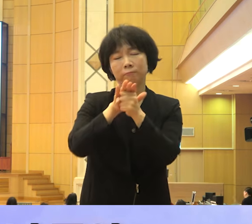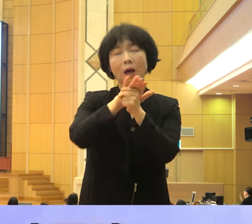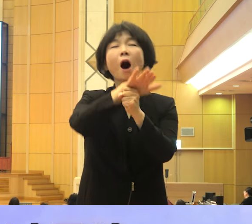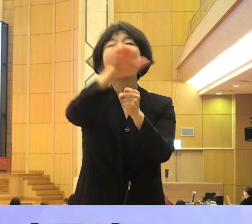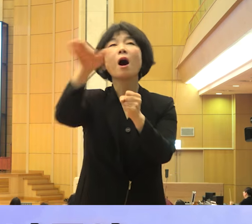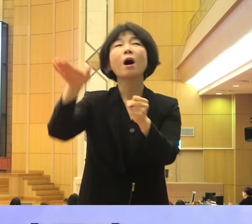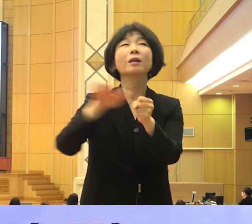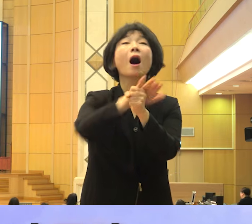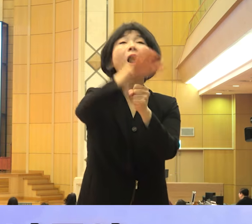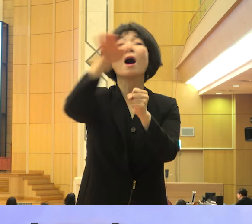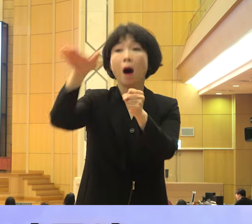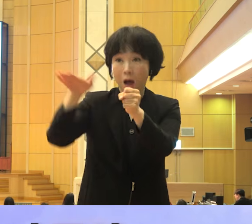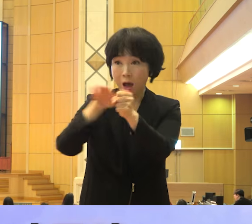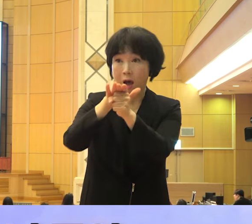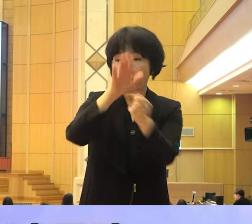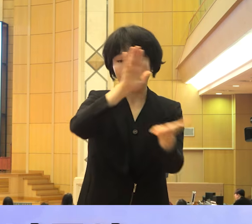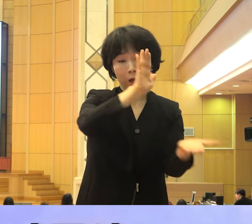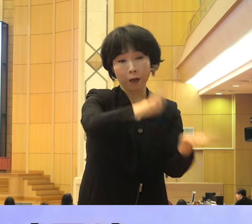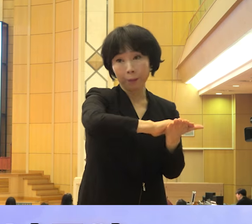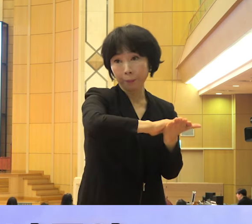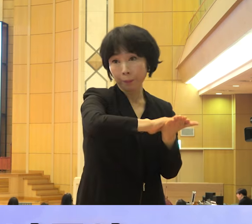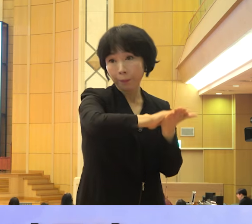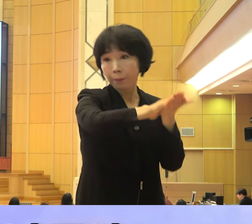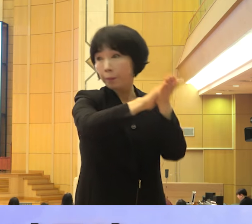그 사랑